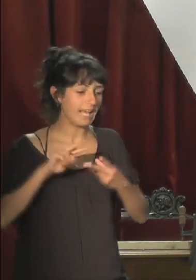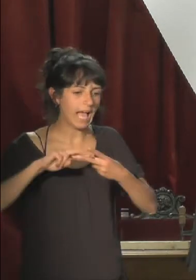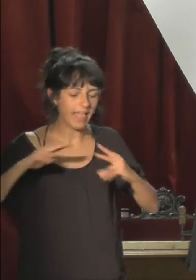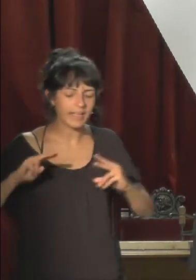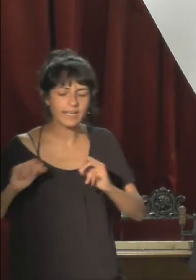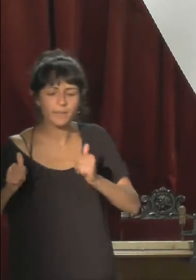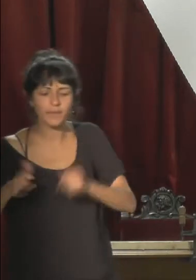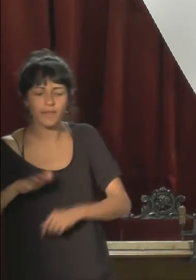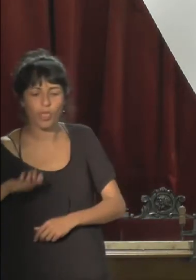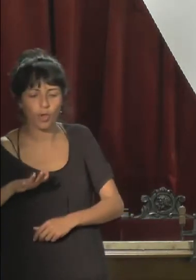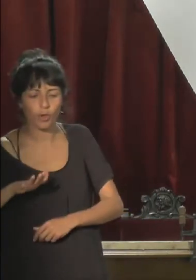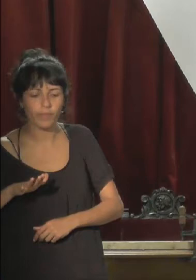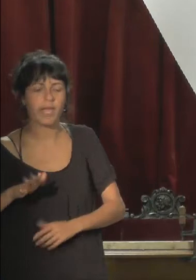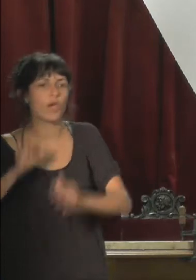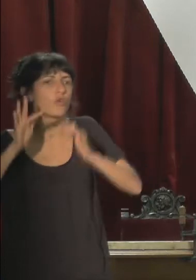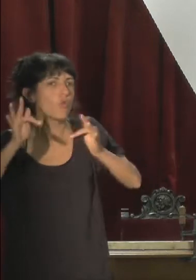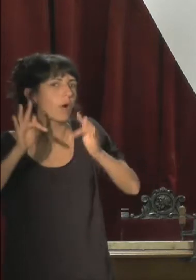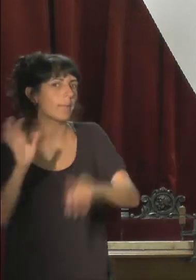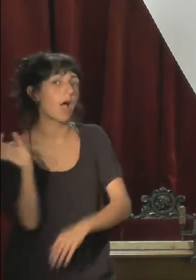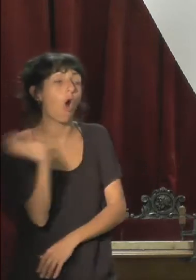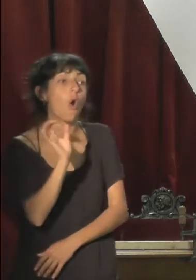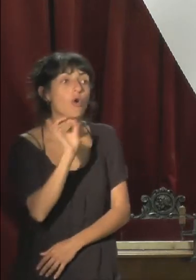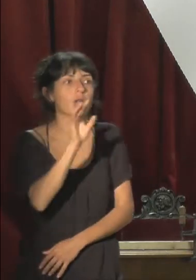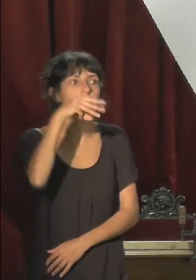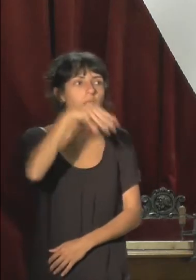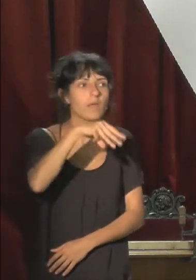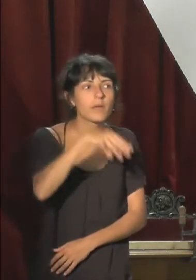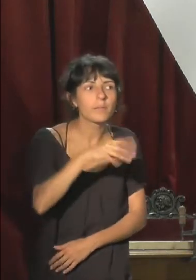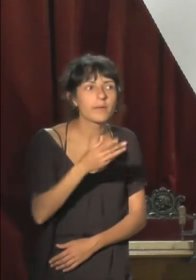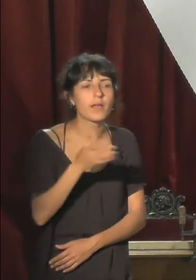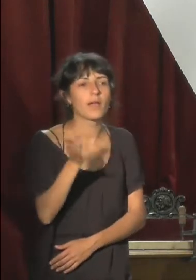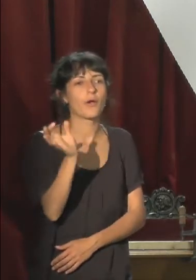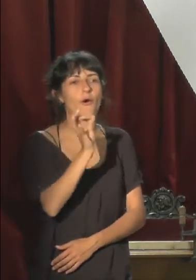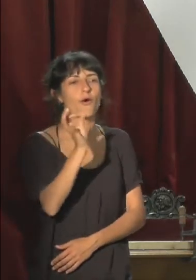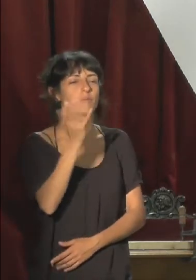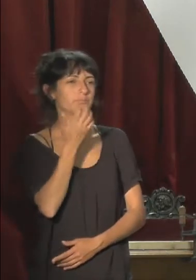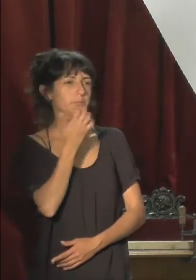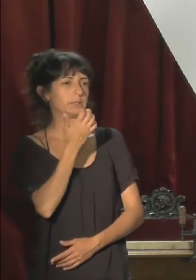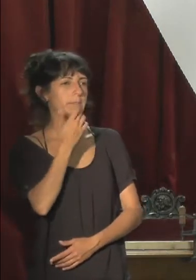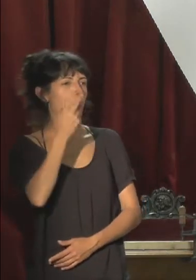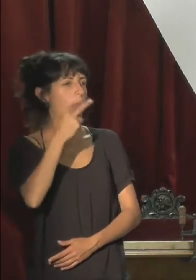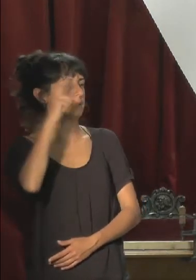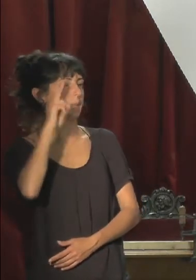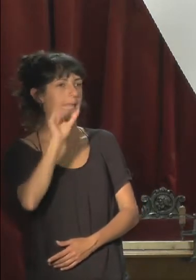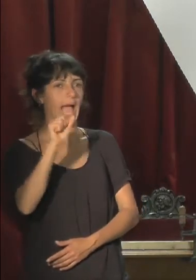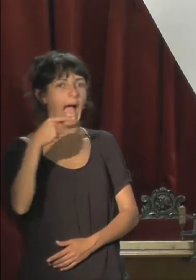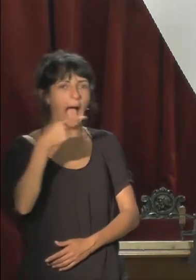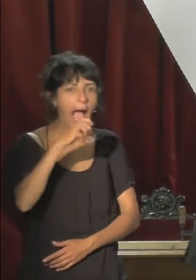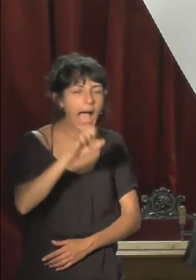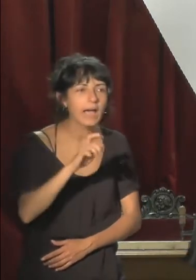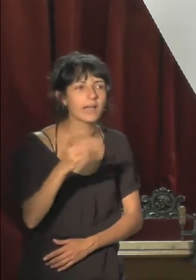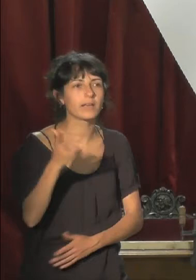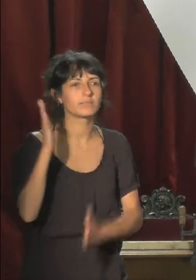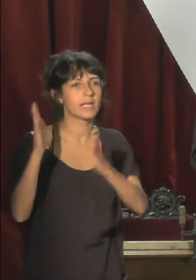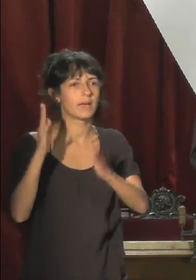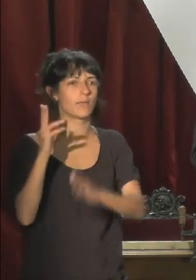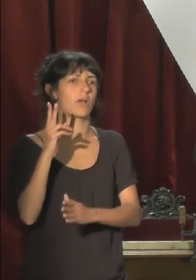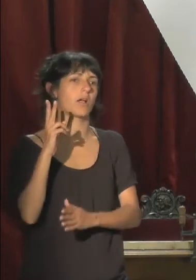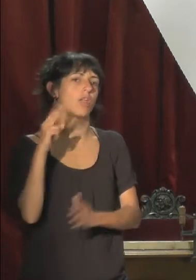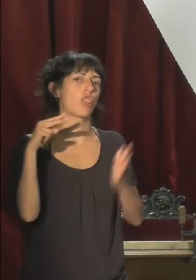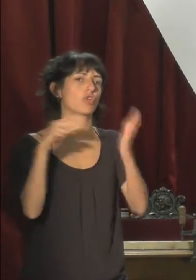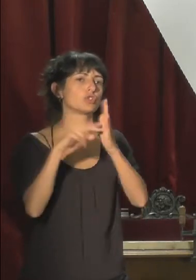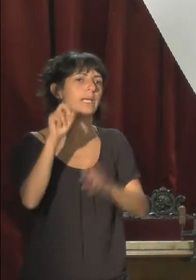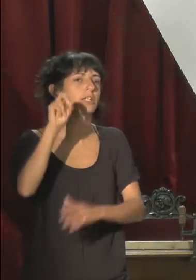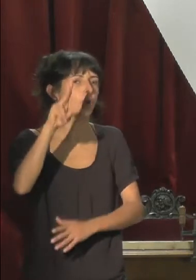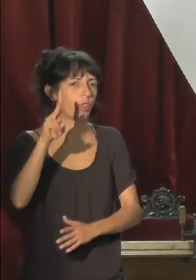Máis, no 15M, na experiencia de Alternativa Galega de Esquerda de 2012,